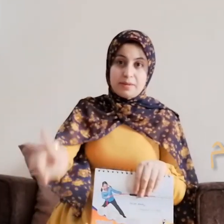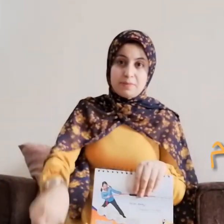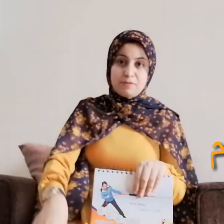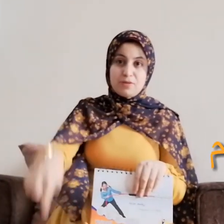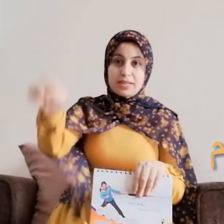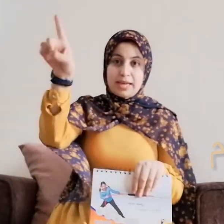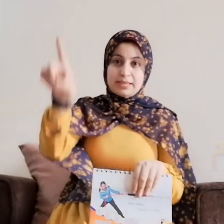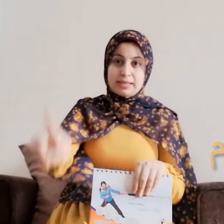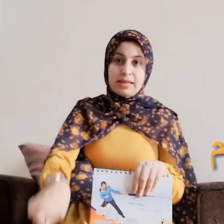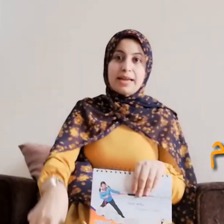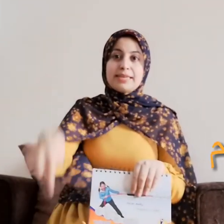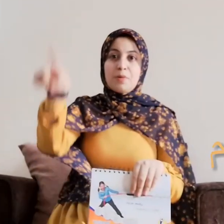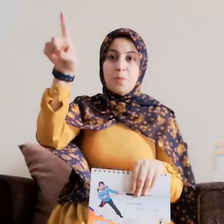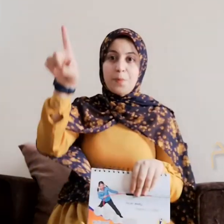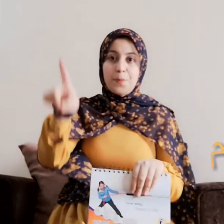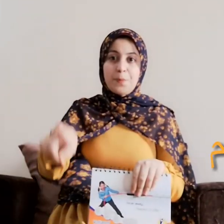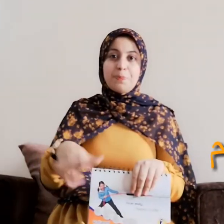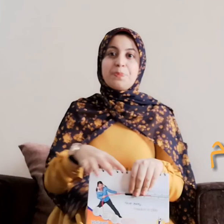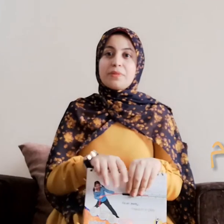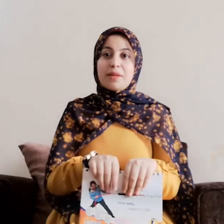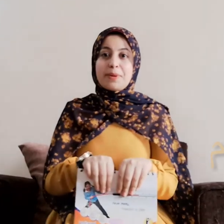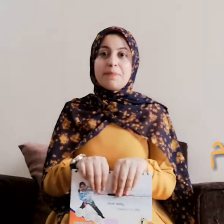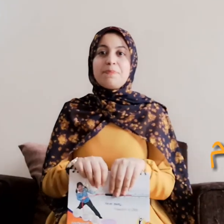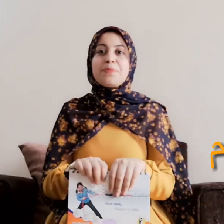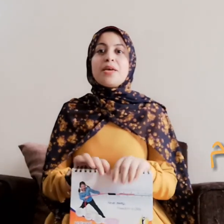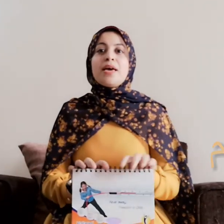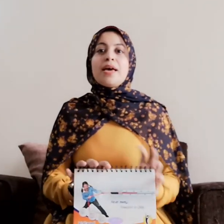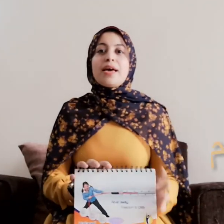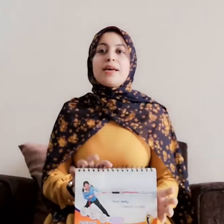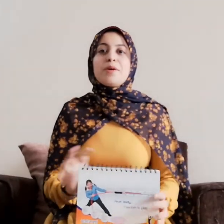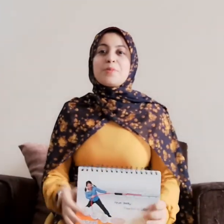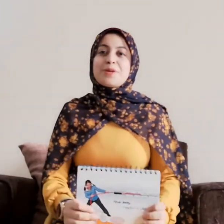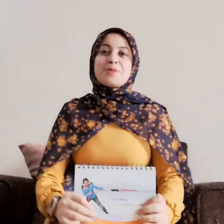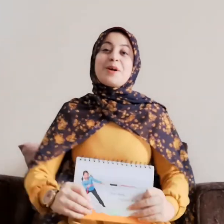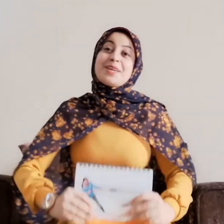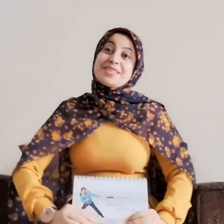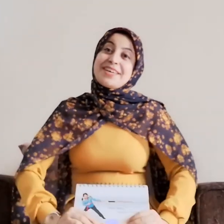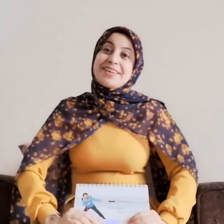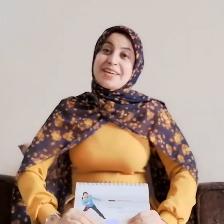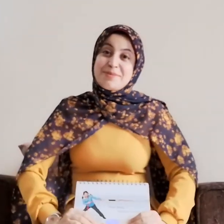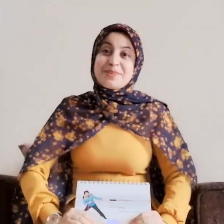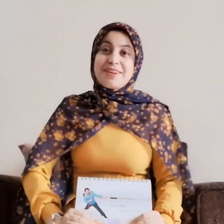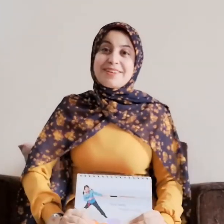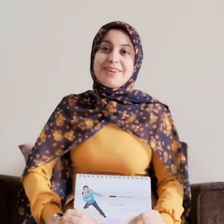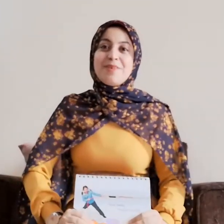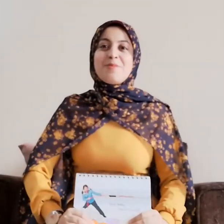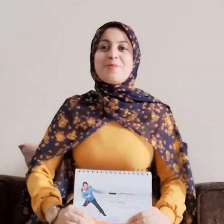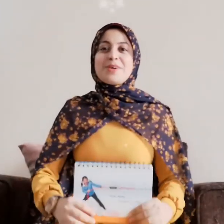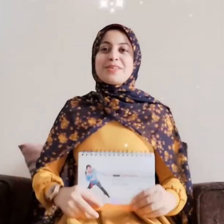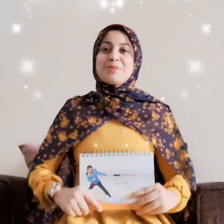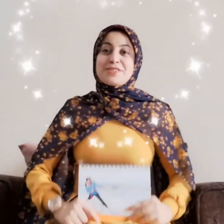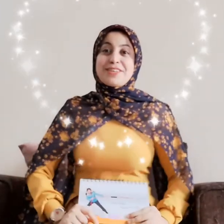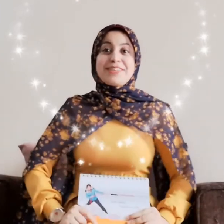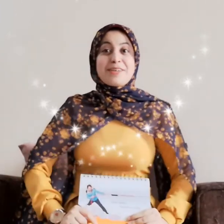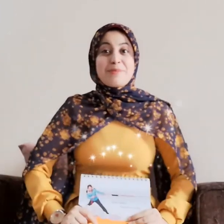من فوق لتحت، اليوم. تمام؟ وكده نكون خلصنا كلمات النهاردة، وأنا اتبسطت جدا إن أنا